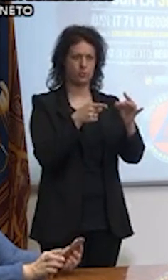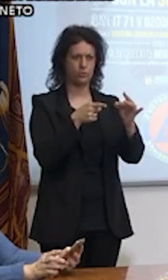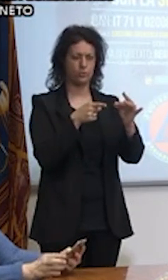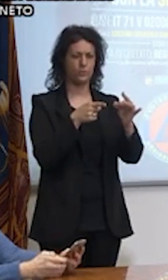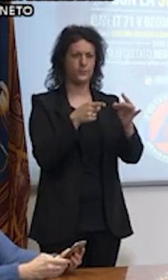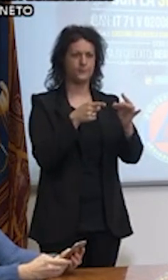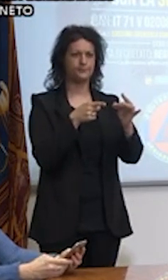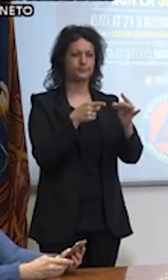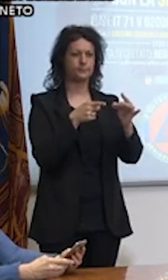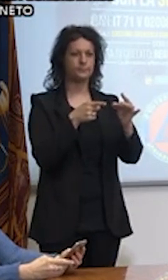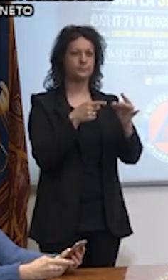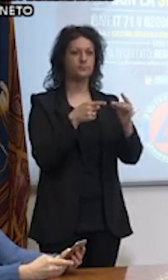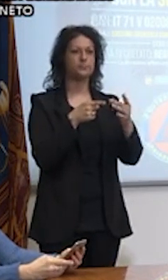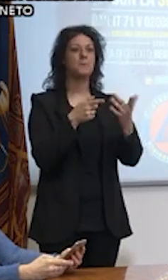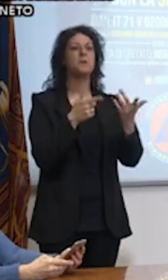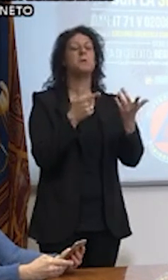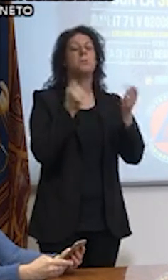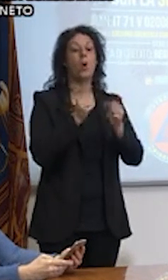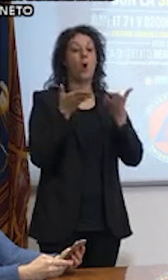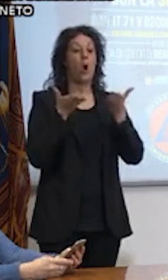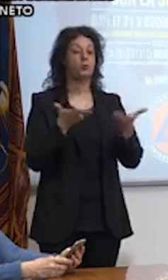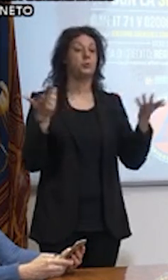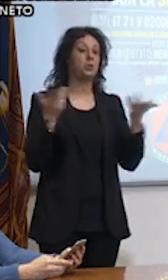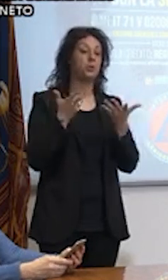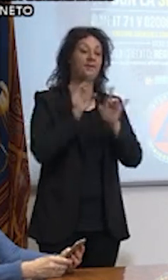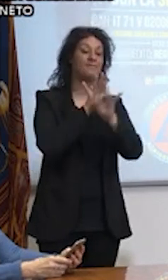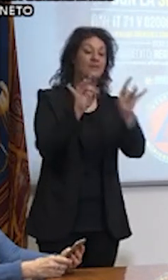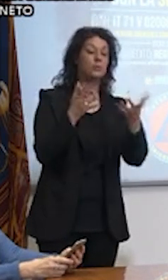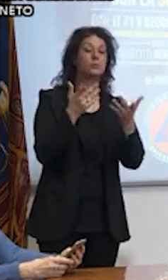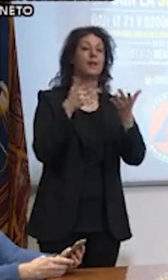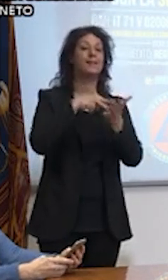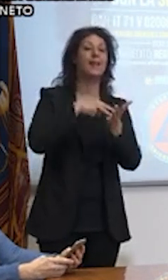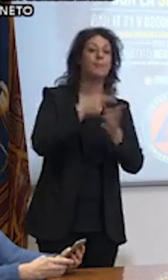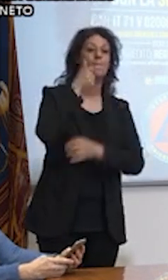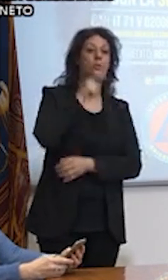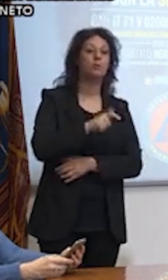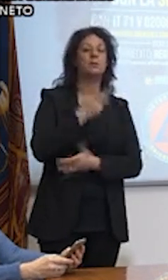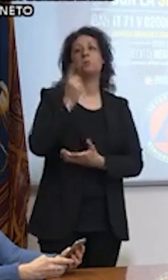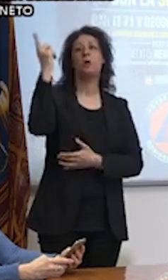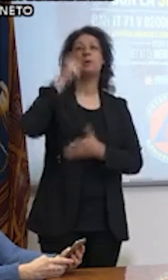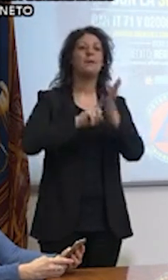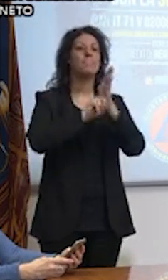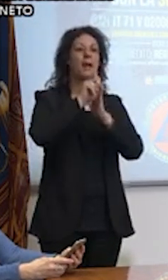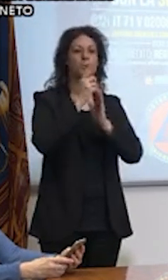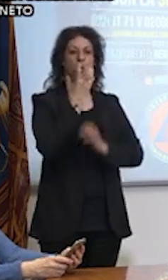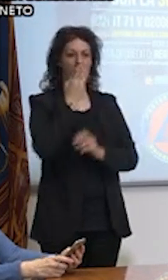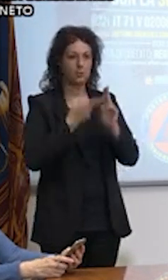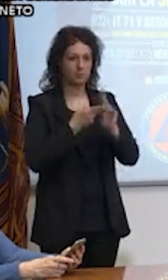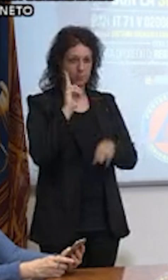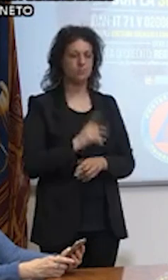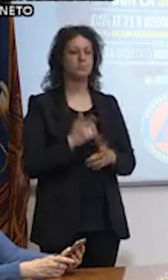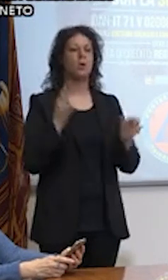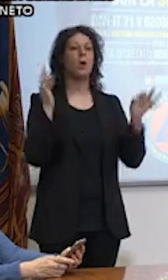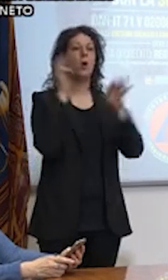oggi. Sono le temperature, sono i virus, che è un virus che si è spompato, magari se ne va definitivamente, non abbiamo